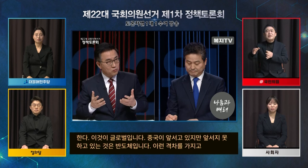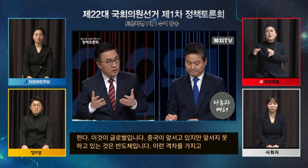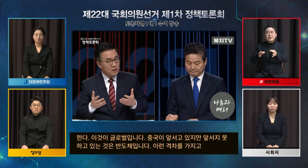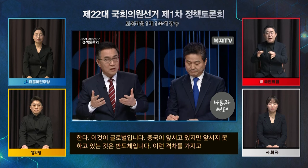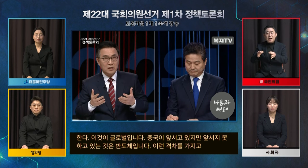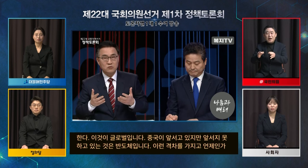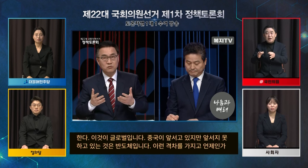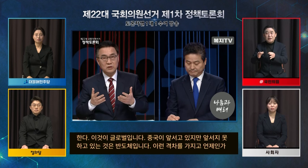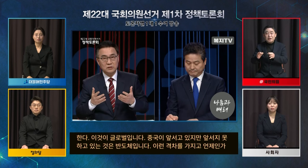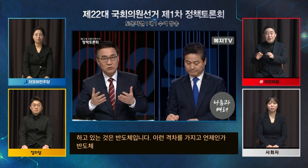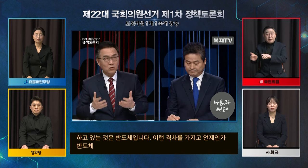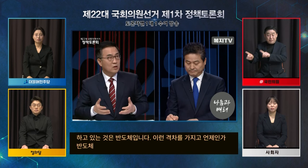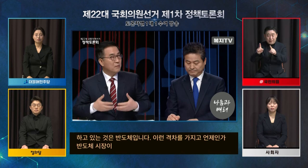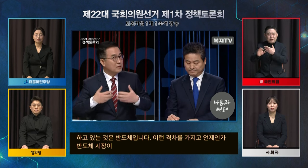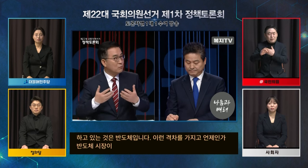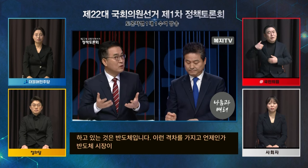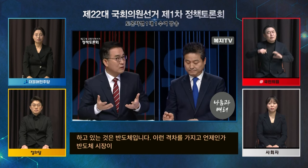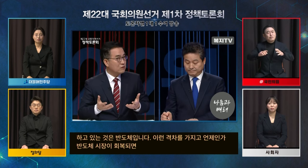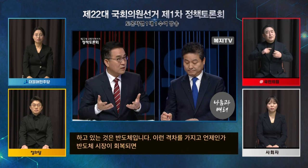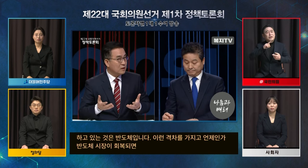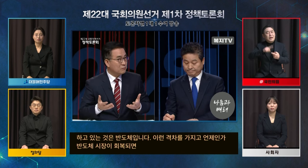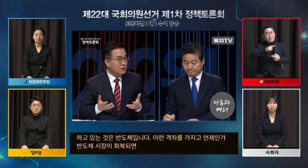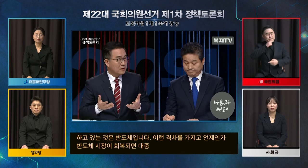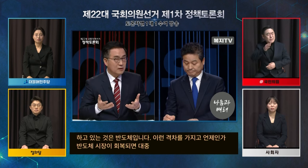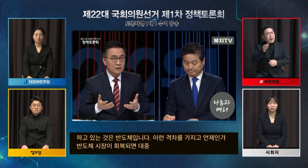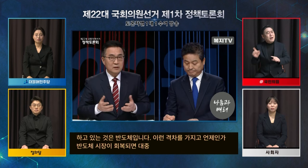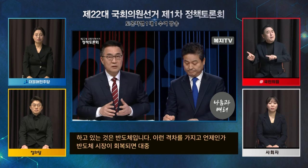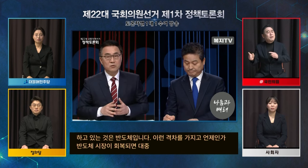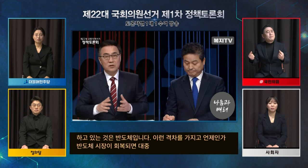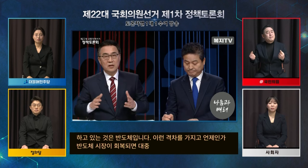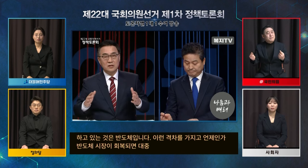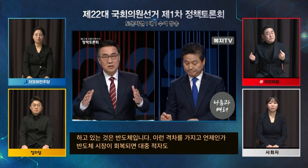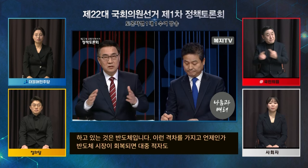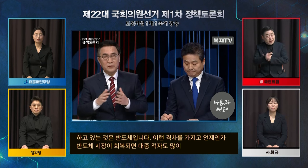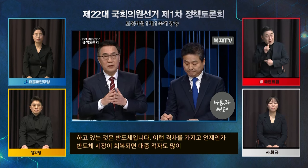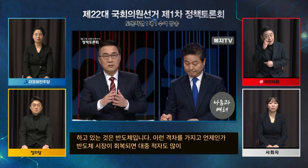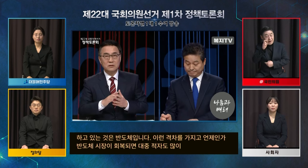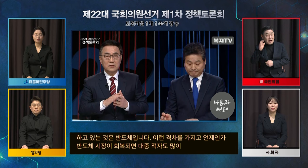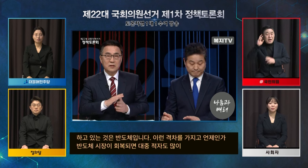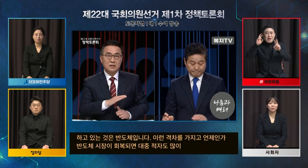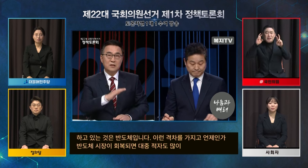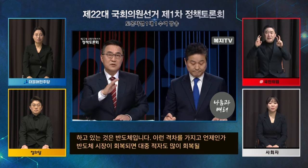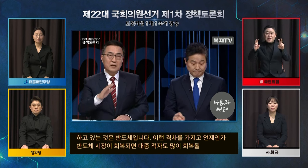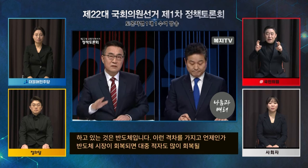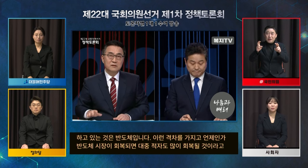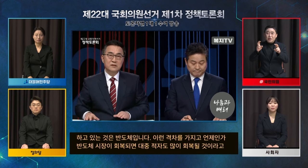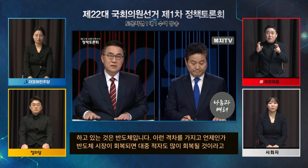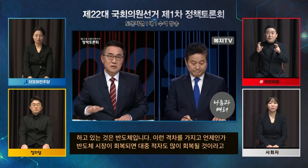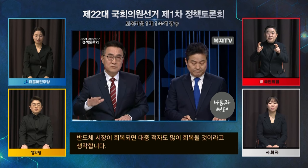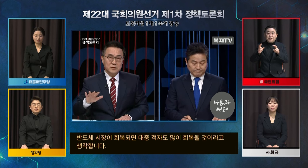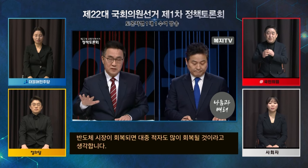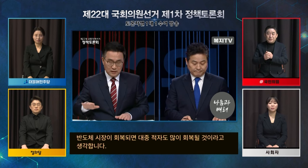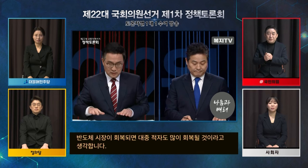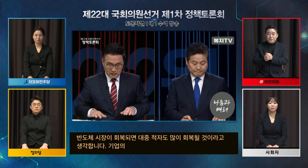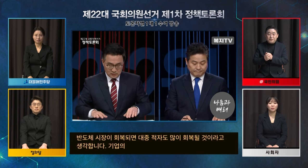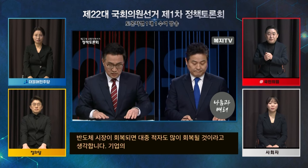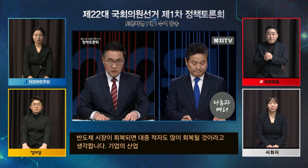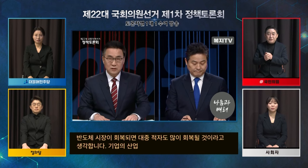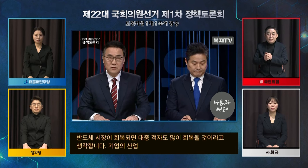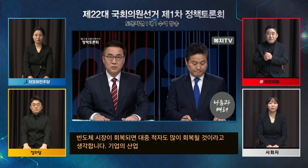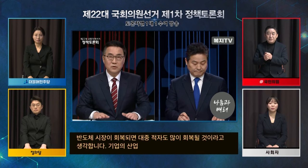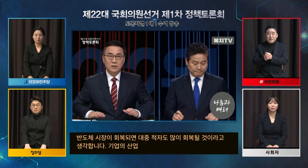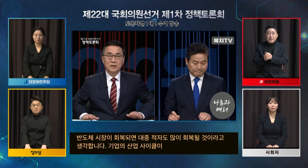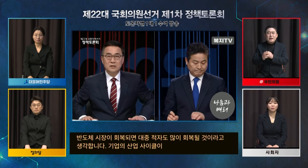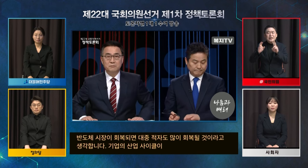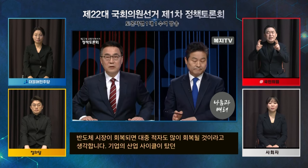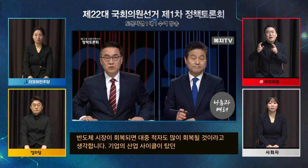회복될 경우에 대중적자도 많이 회복될 거라고 생각합니다. 그리고 이게 기업의 어떤 산업 사이클이 지금 여기 상당히 타던 것이